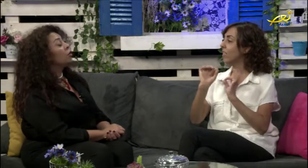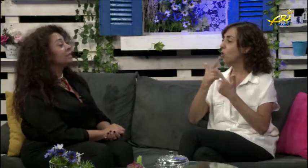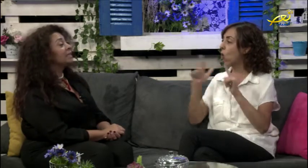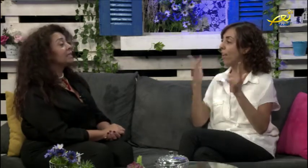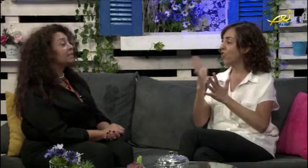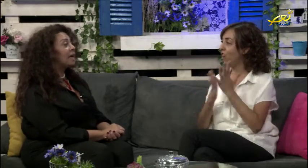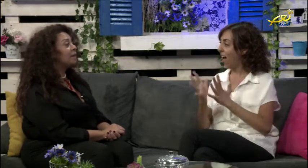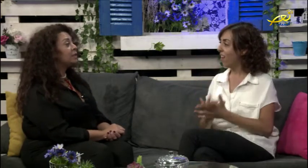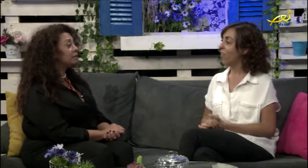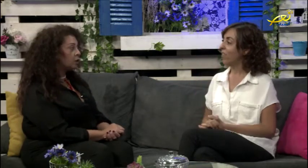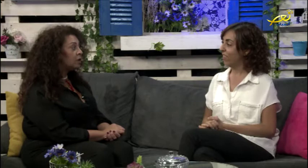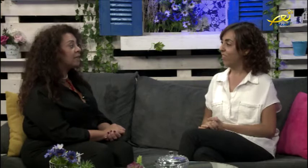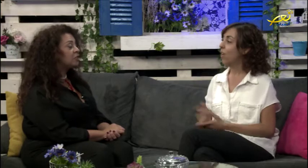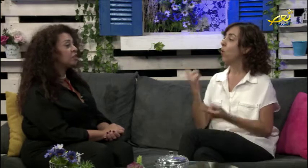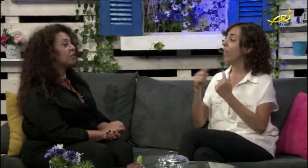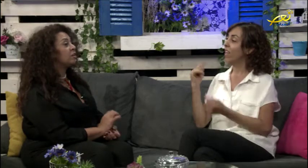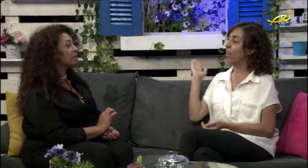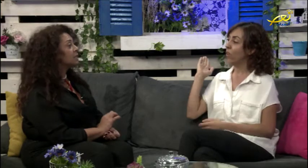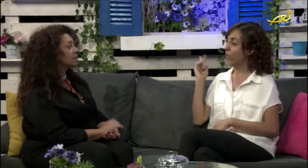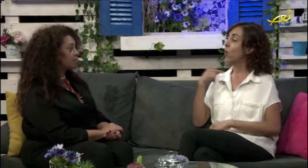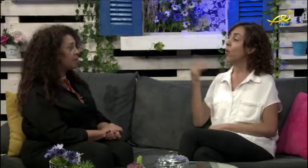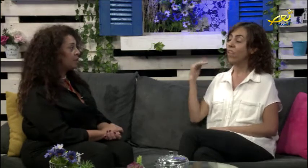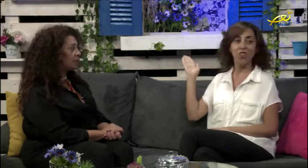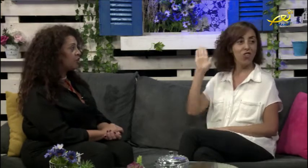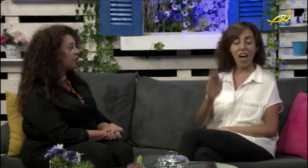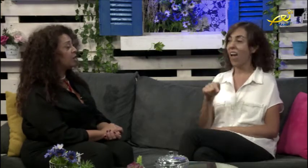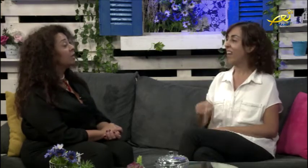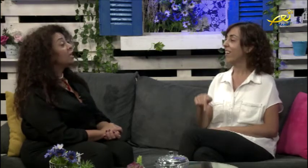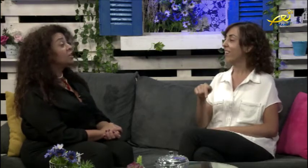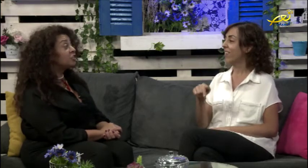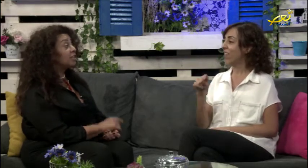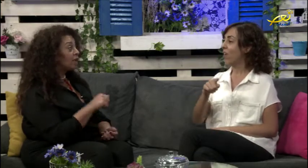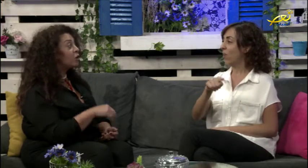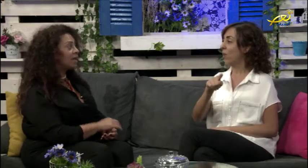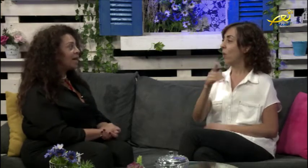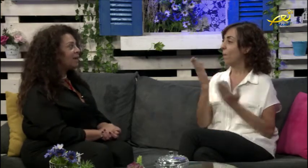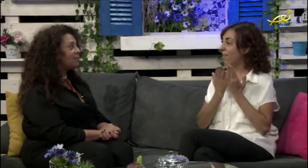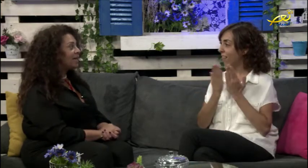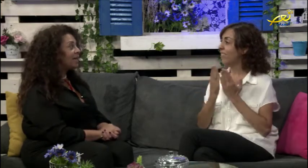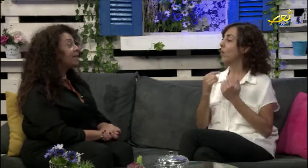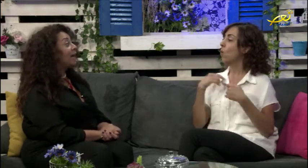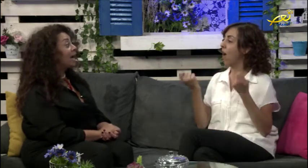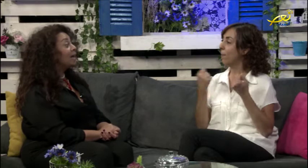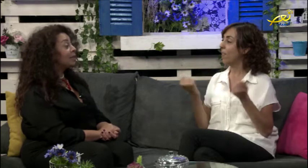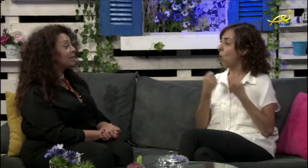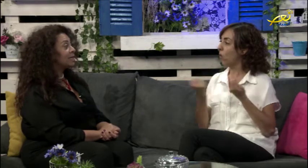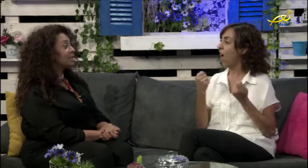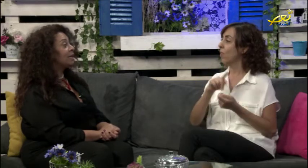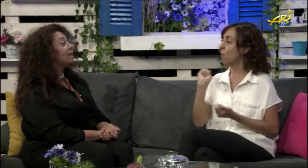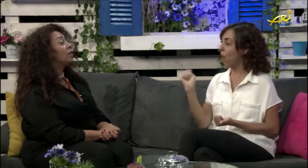هونيك تعلمت لغة الإشارة، تخصصت بلغة الإشارة، رجعت لهون على لبنان على المدرسة